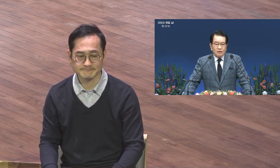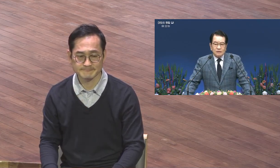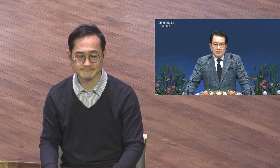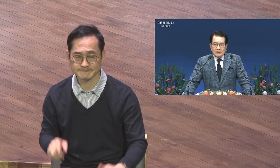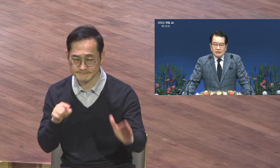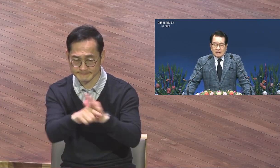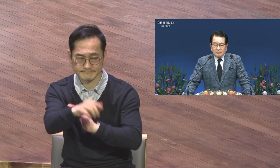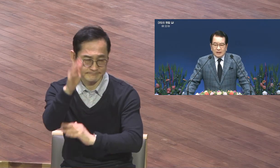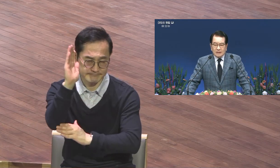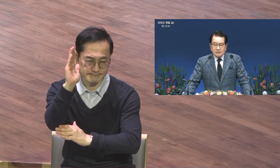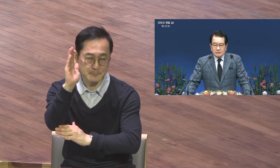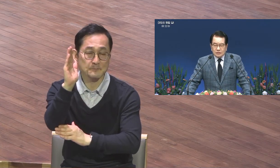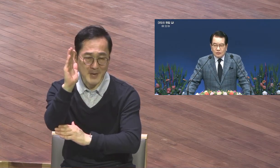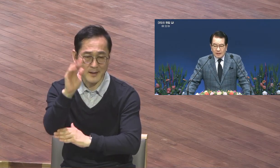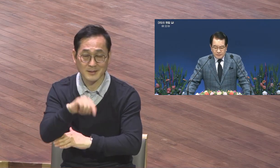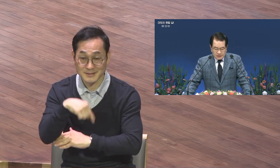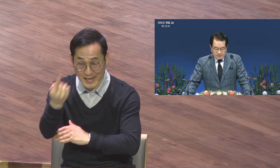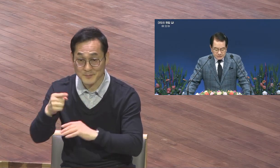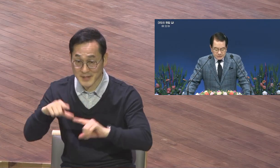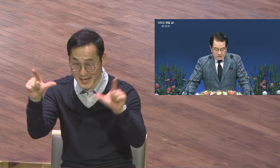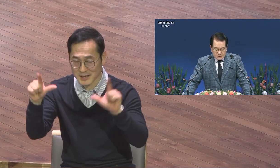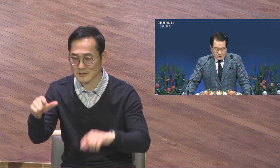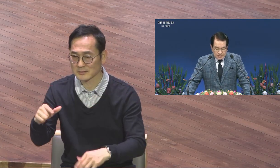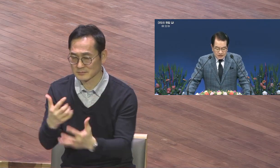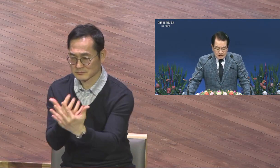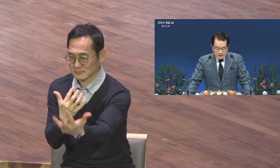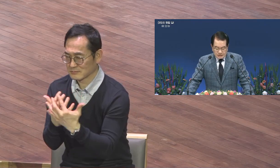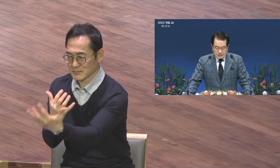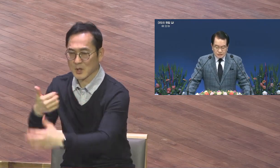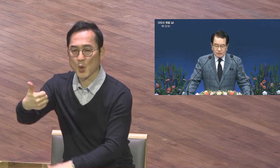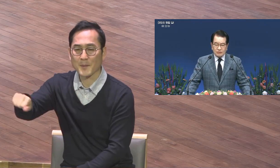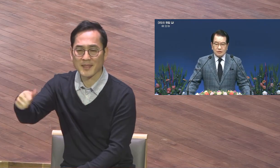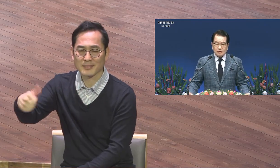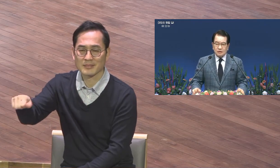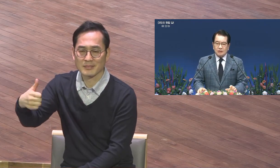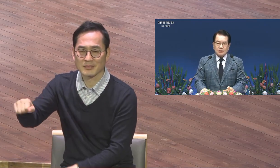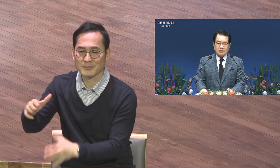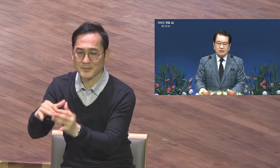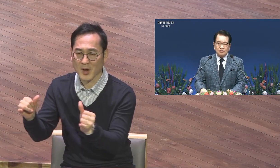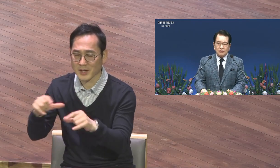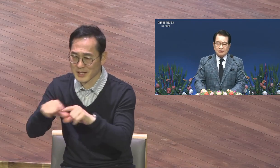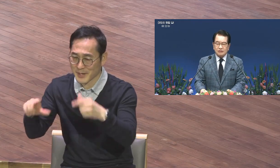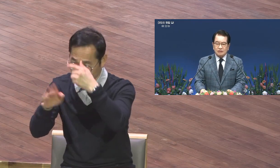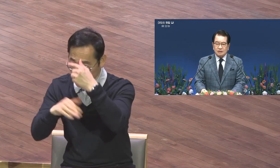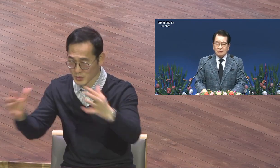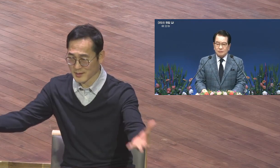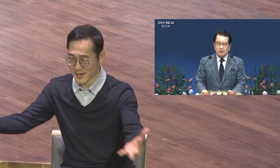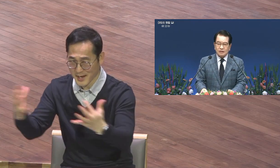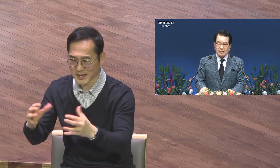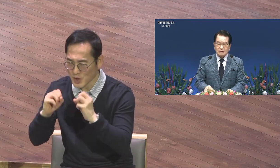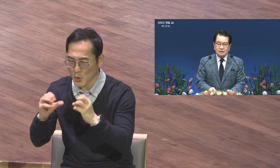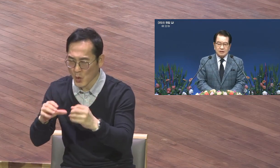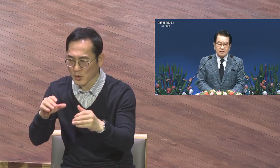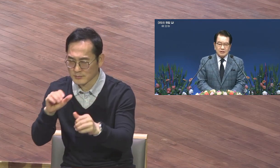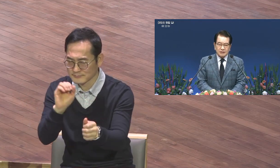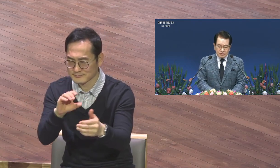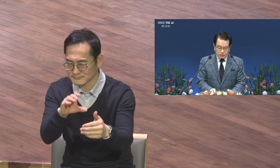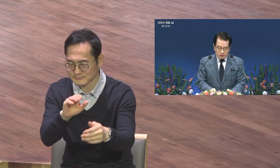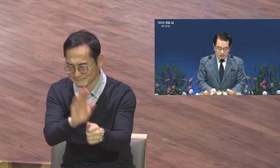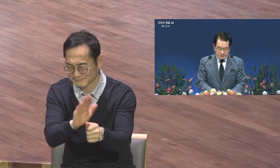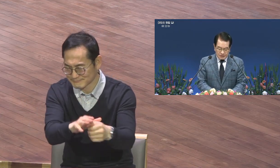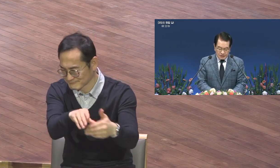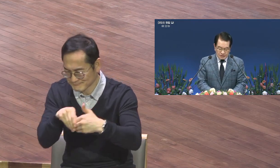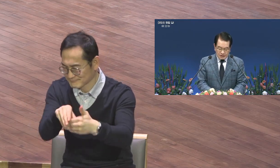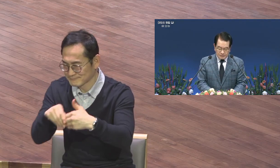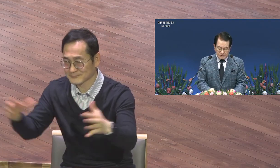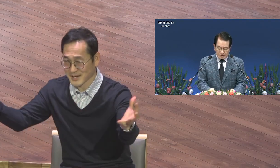강의를 하고 그 다음 날은 5만 명 현지 성도들을 전국에서 모이게 해서